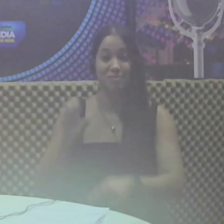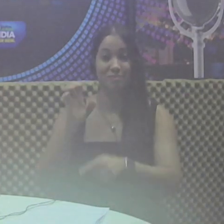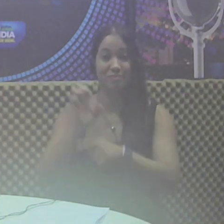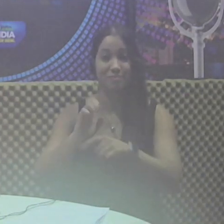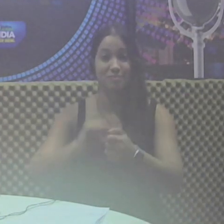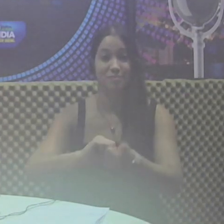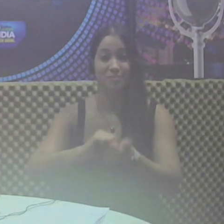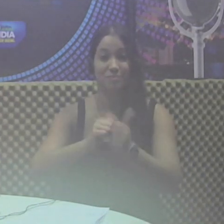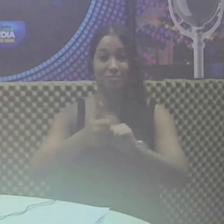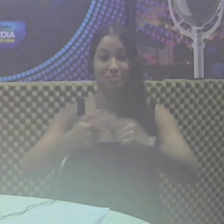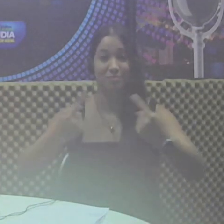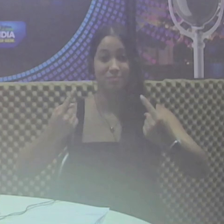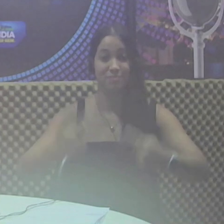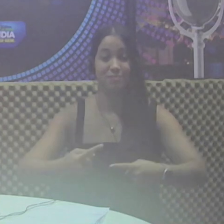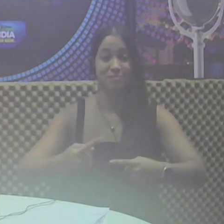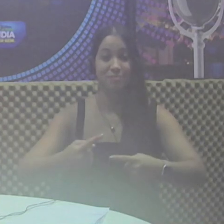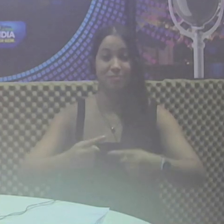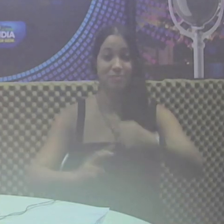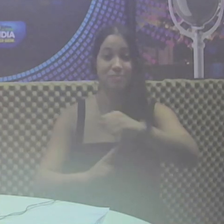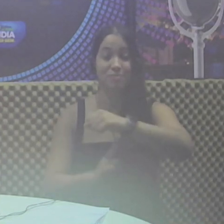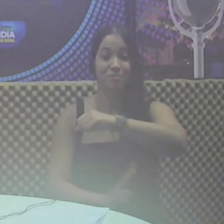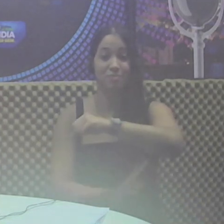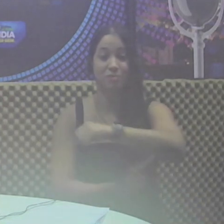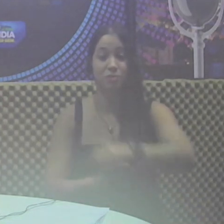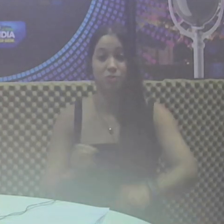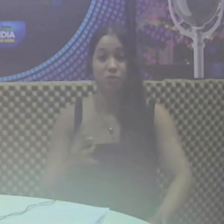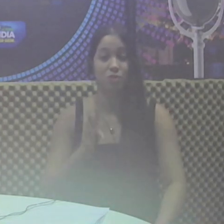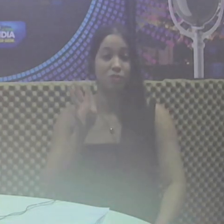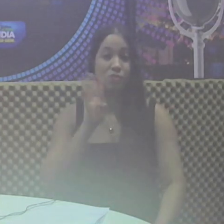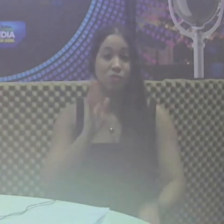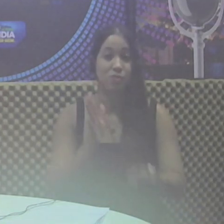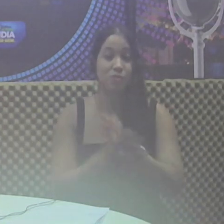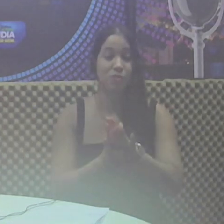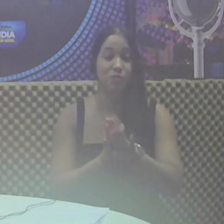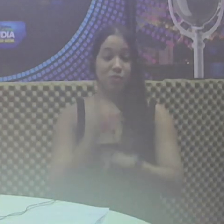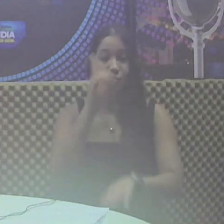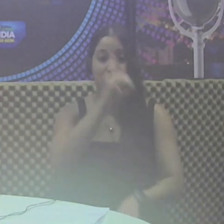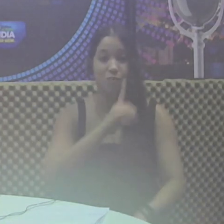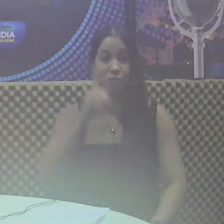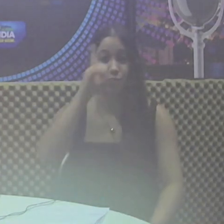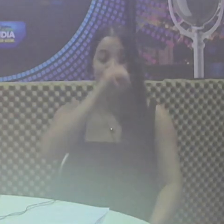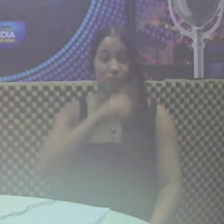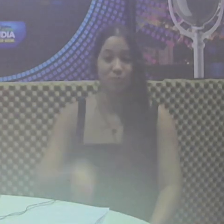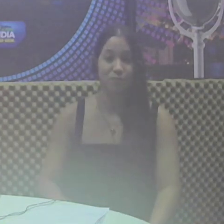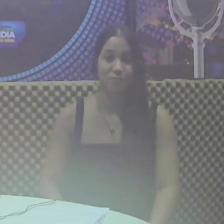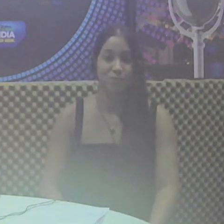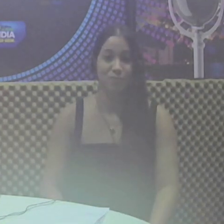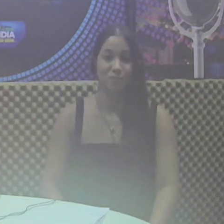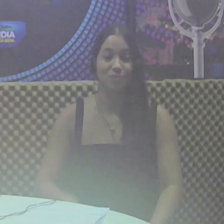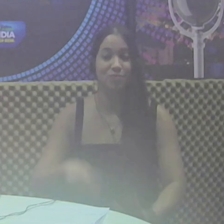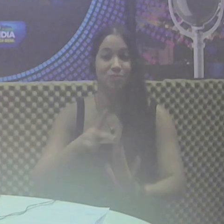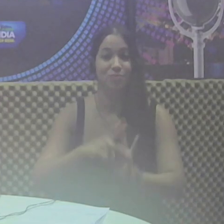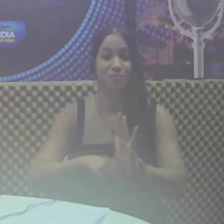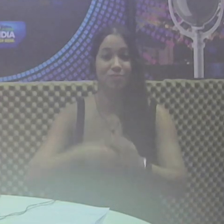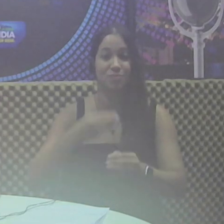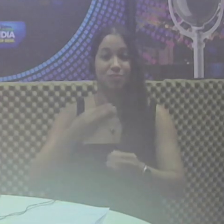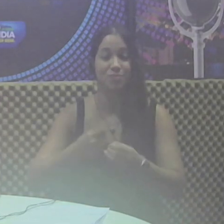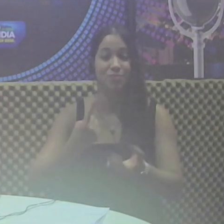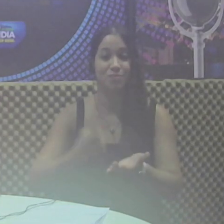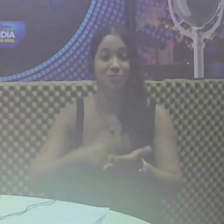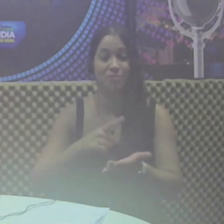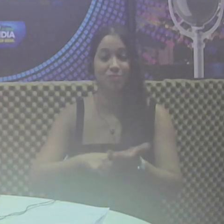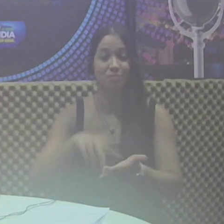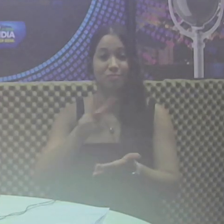jogos serão disputados em Ponte Nova entre quarta e domingo. O programa municipal Pacto pela